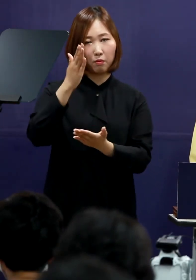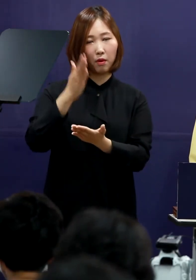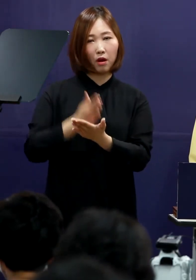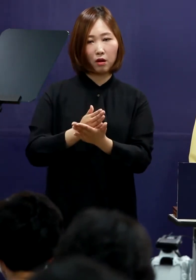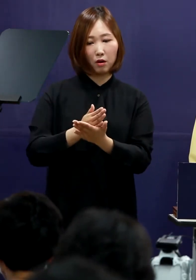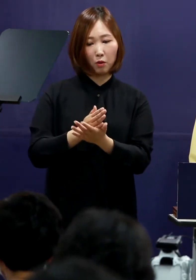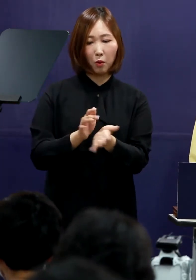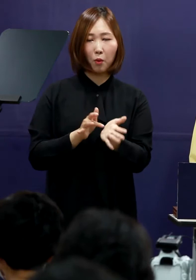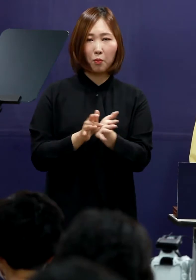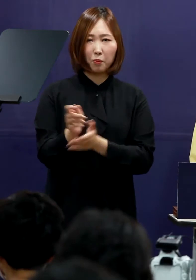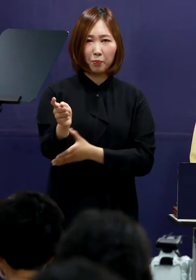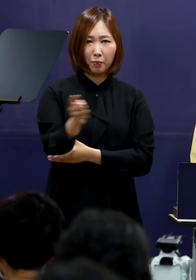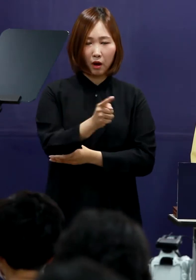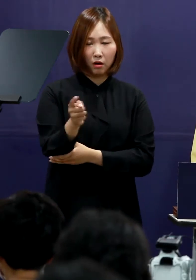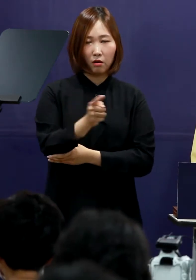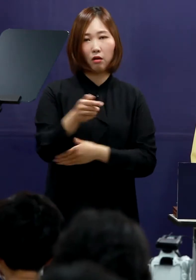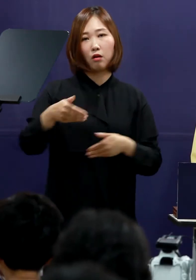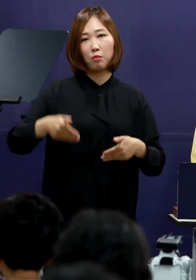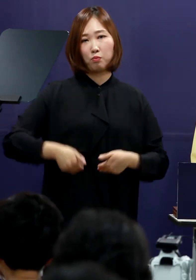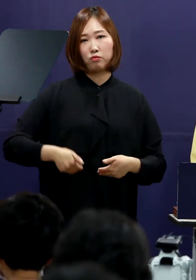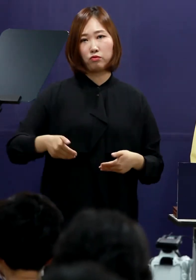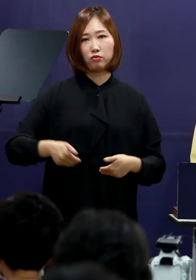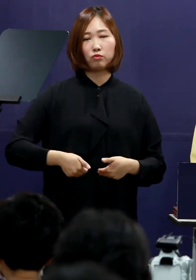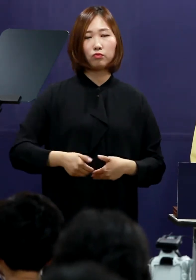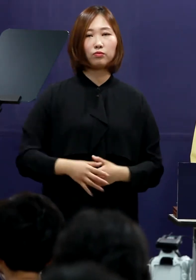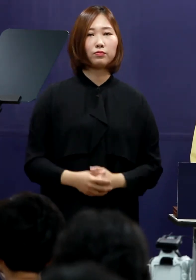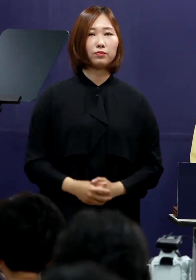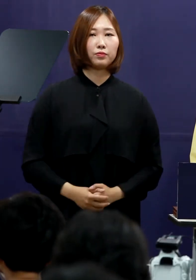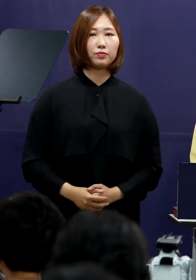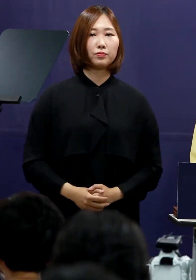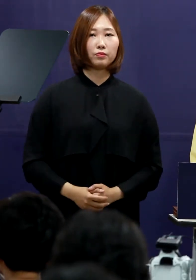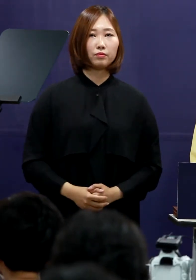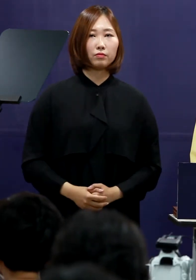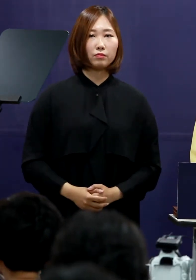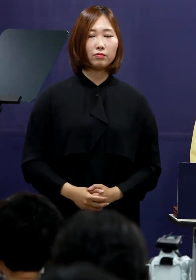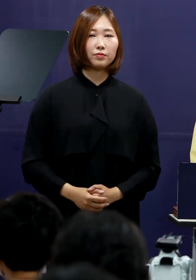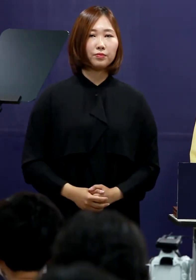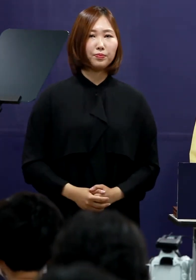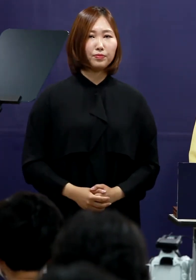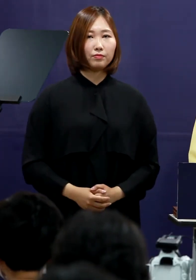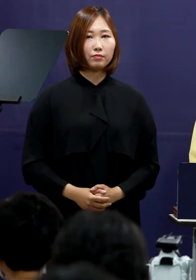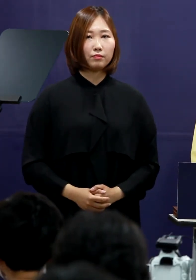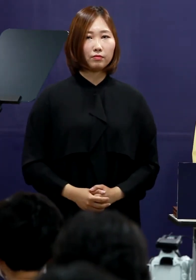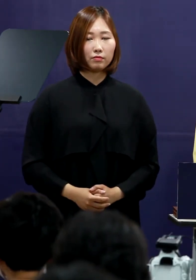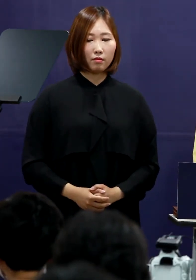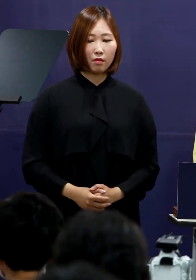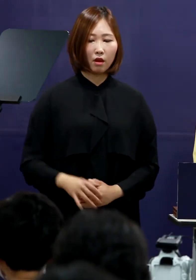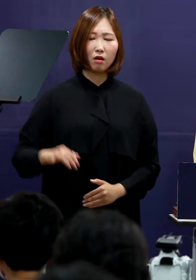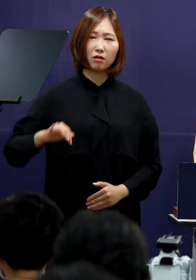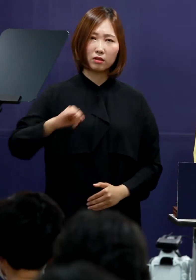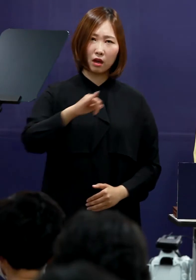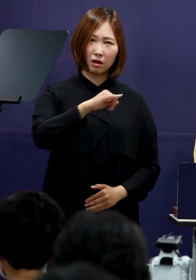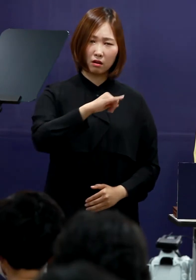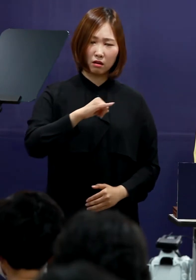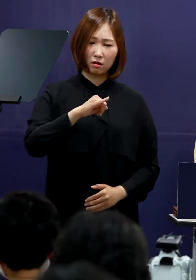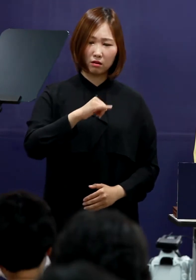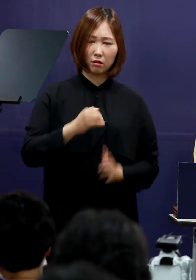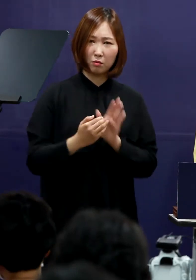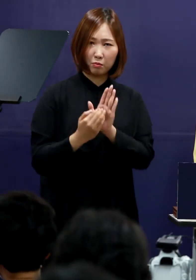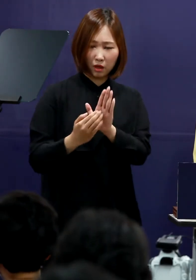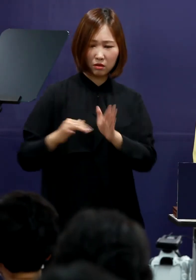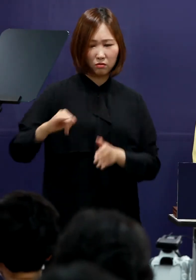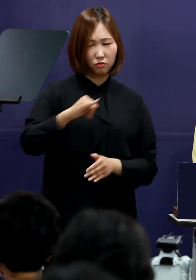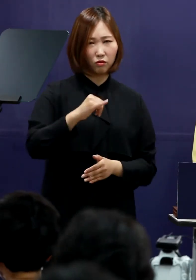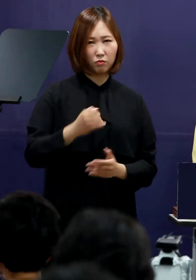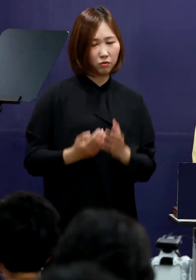방역 봉사이 절실하게 요구되고 있는 상황입니다. 아무래도 백신과 치료제가 나오기